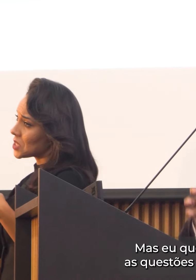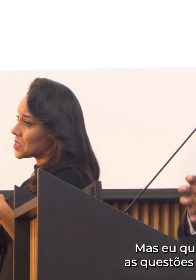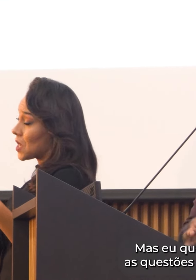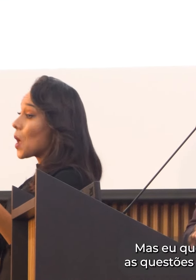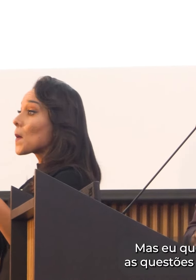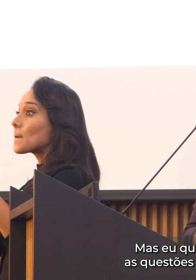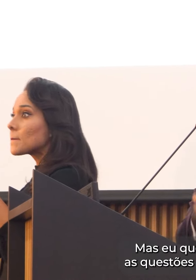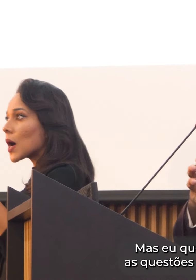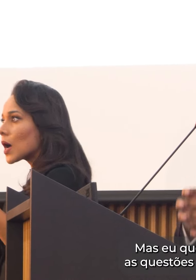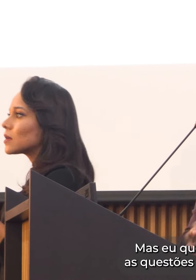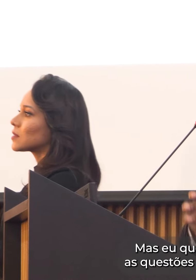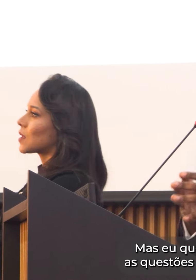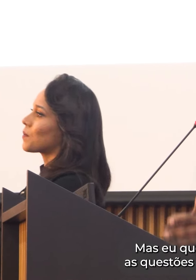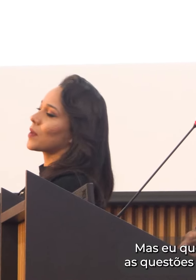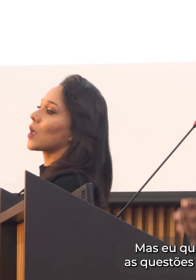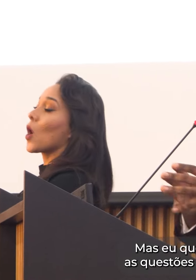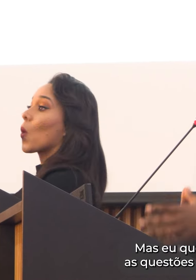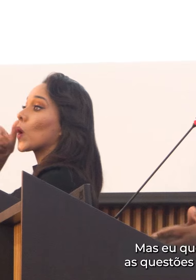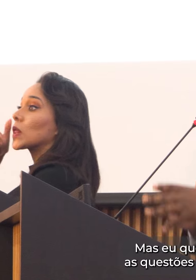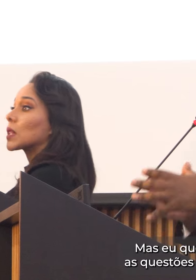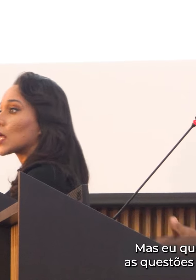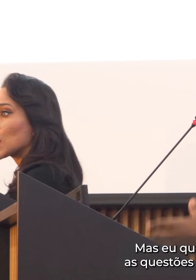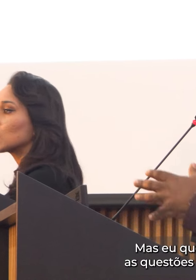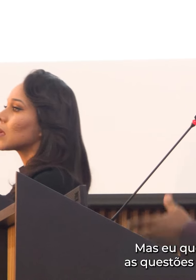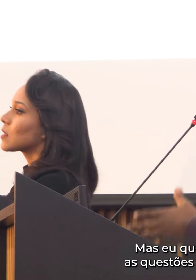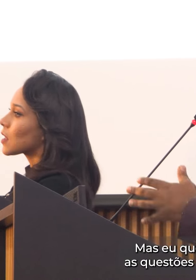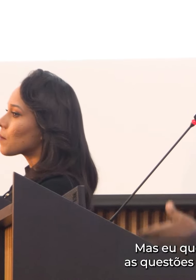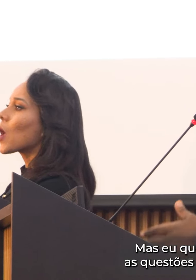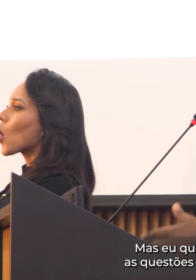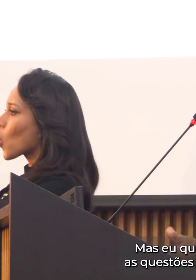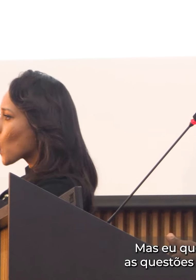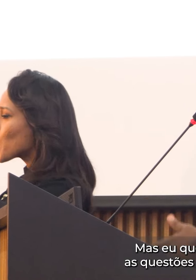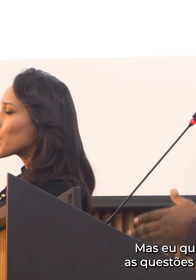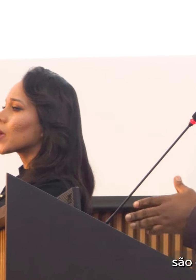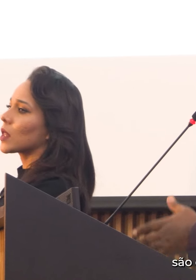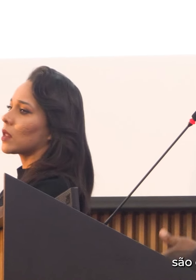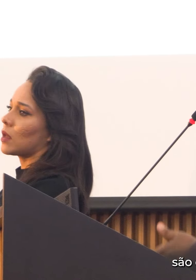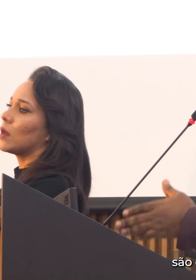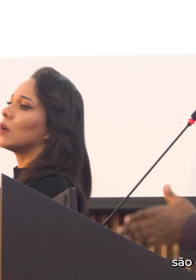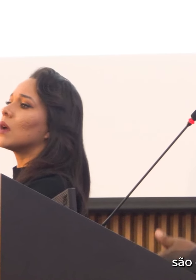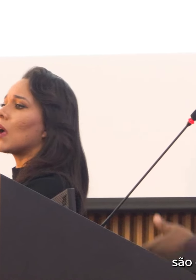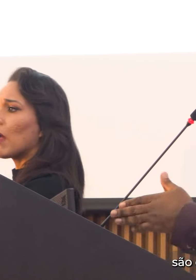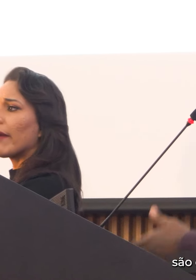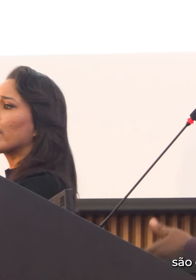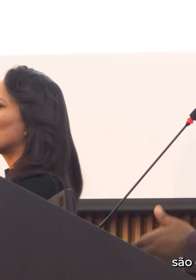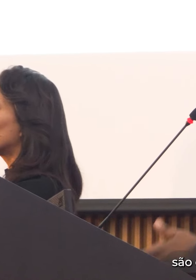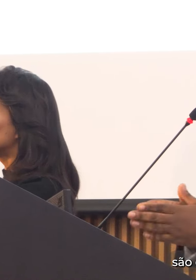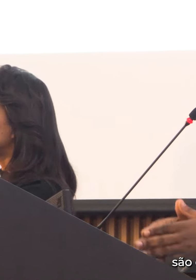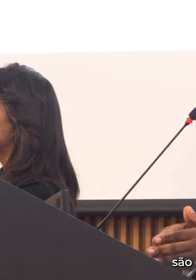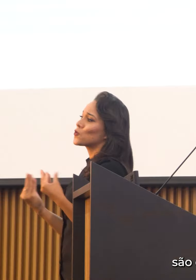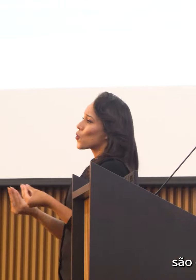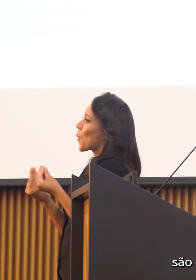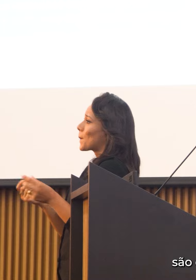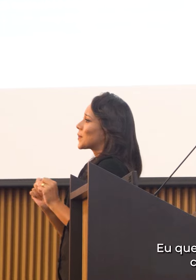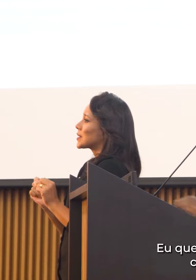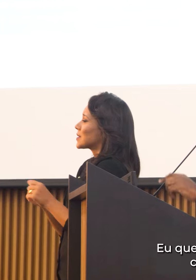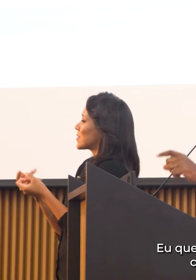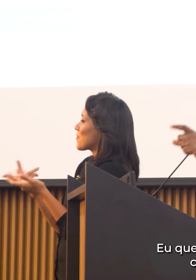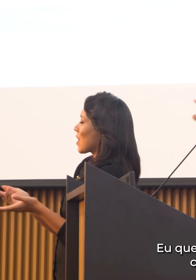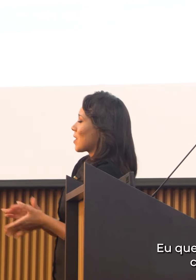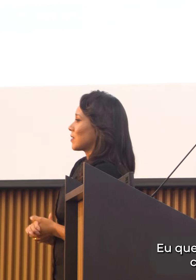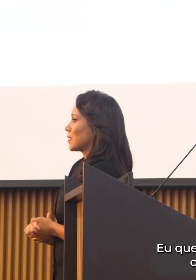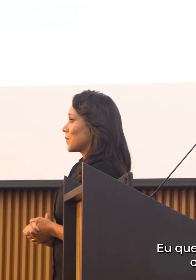aqui afirmar, o interesse às questões relacionadas às pessoas trans são de interesse nacional. Eu